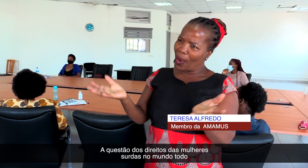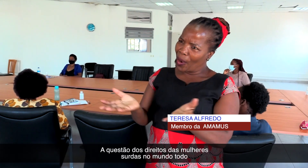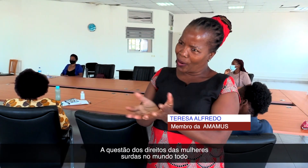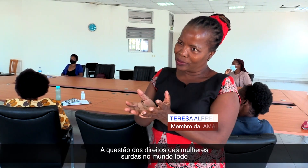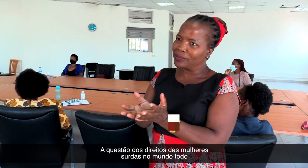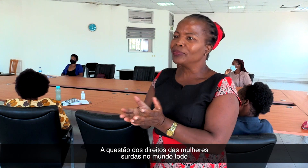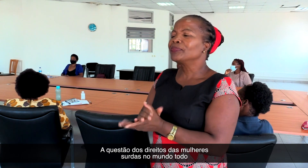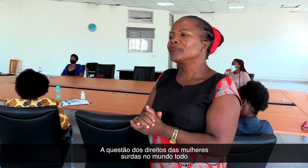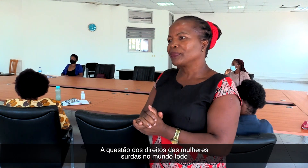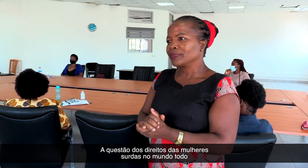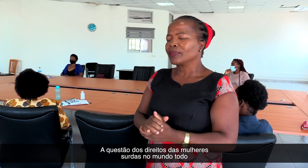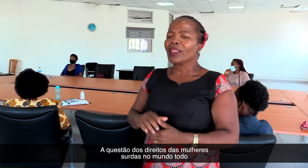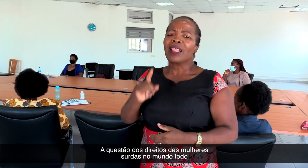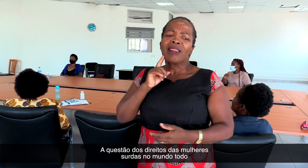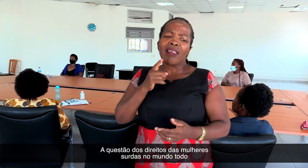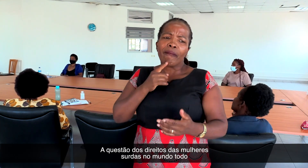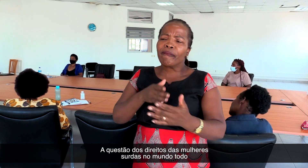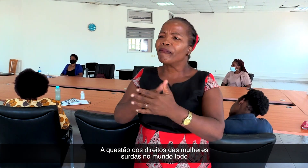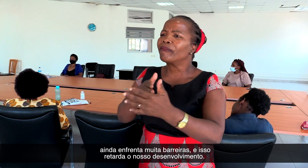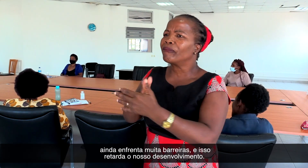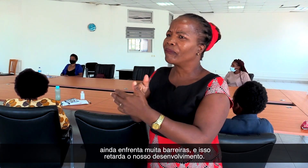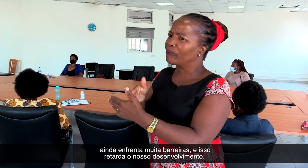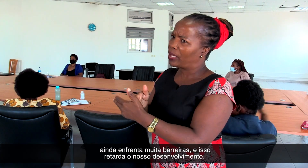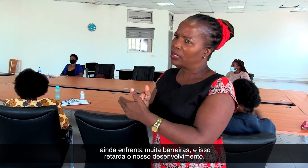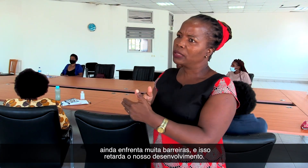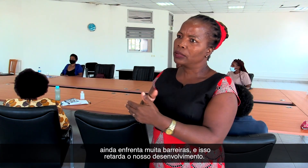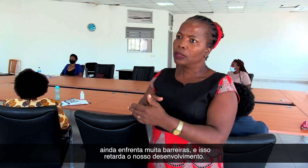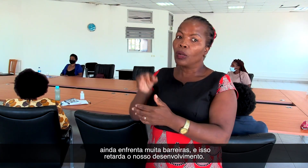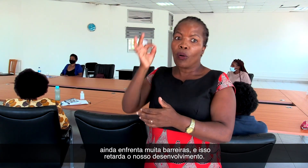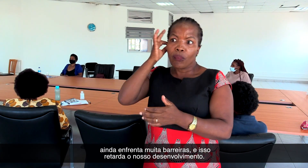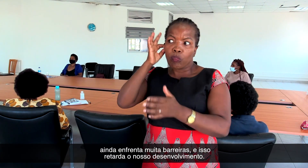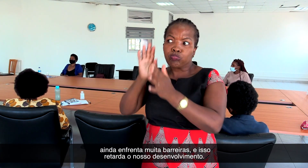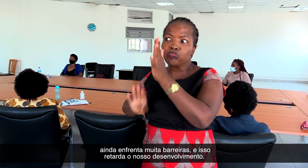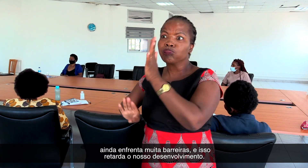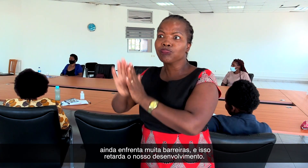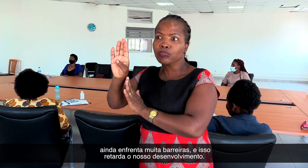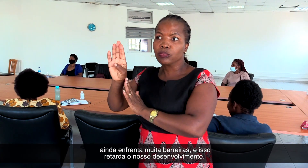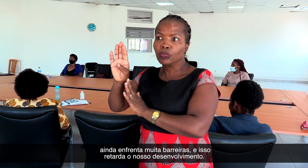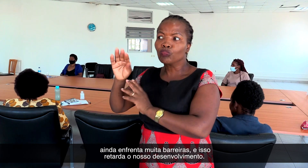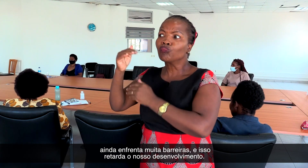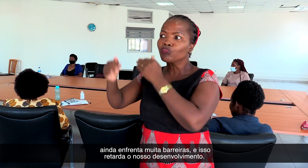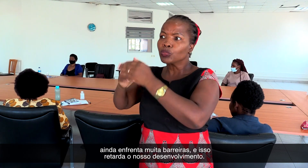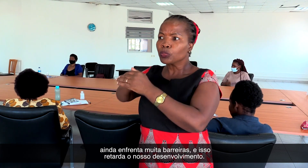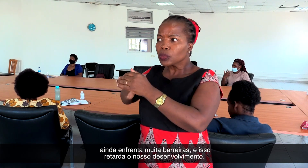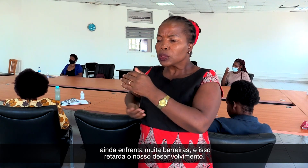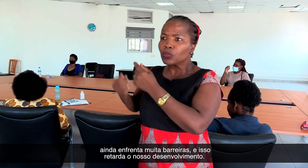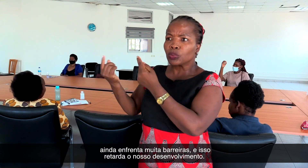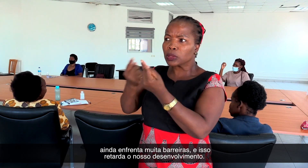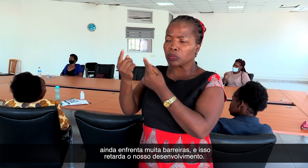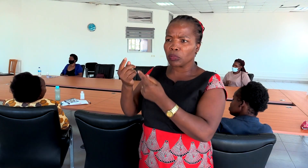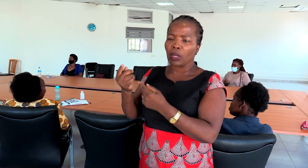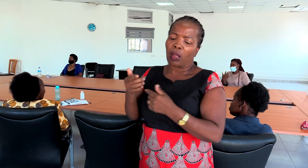A questão dos direitos das mulheres surdas no mundo todo ainda enfrenta muitas barreiras e isso retarda o nosso